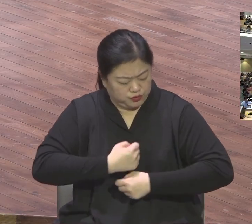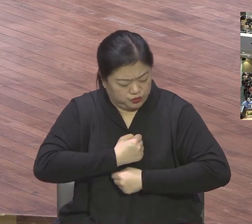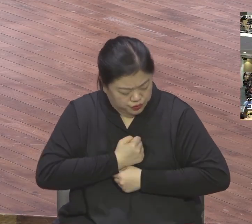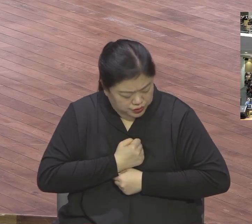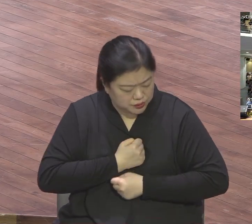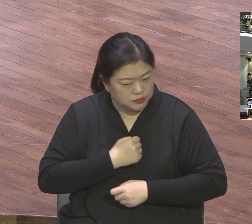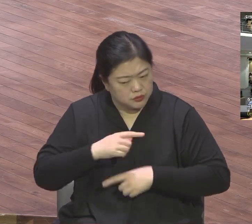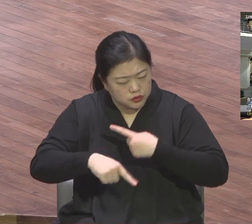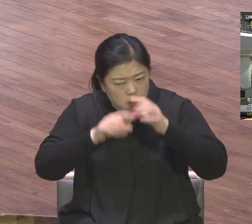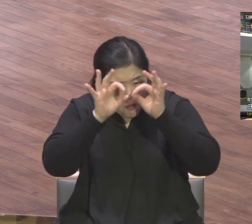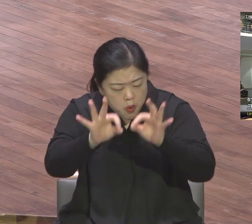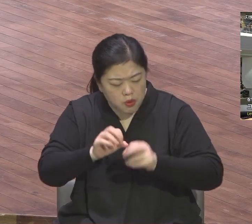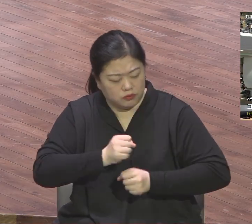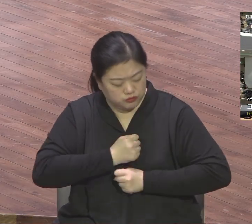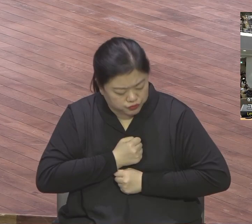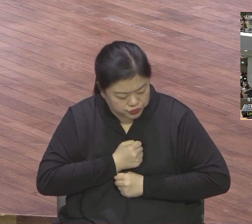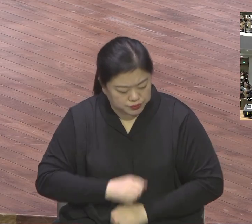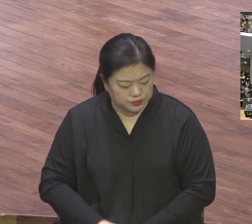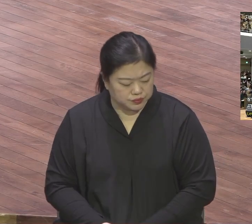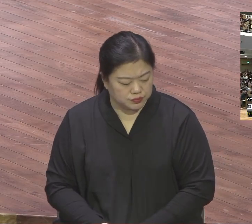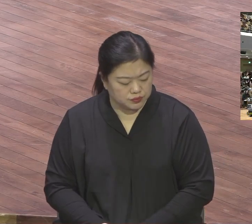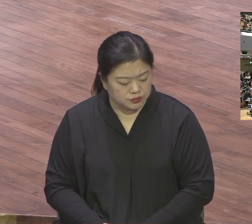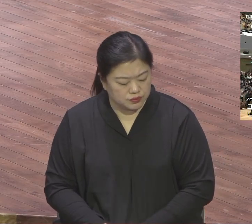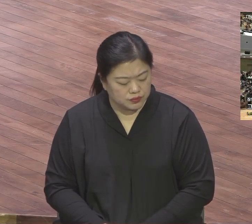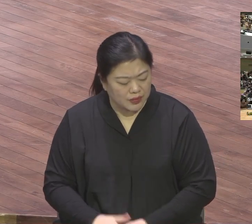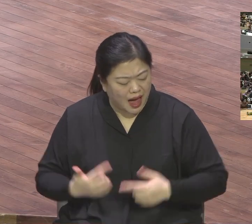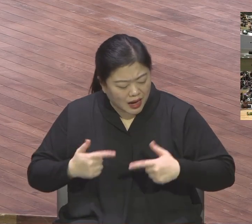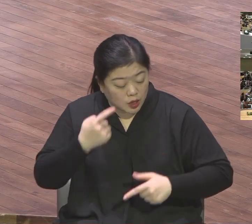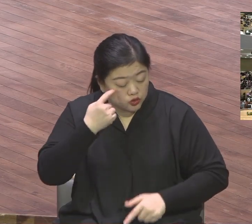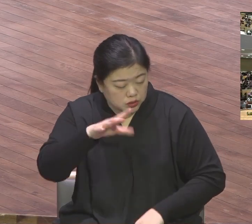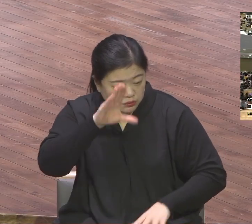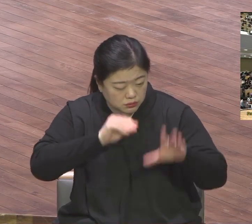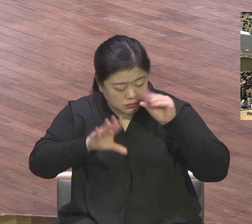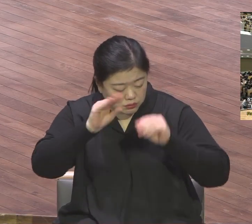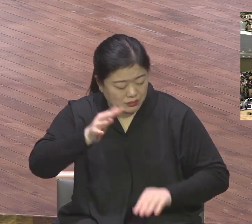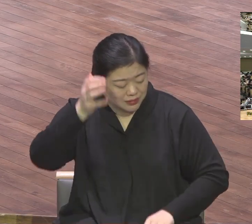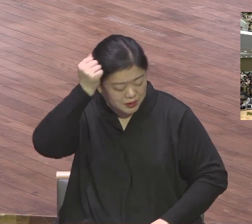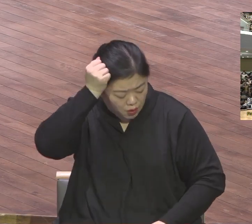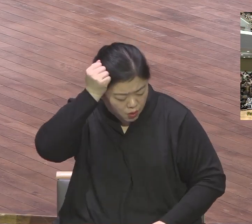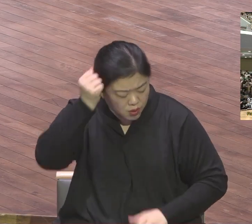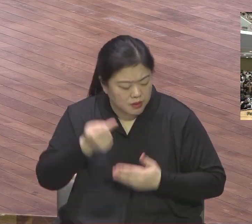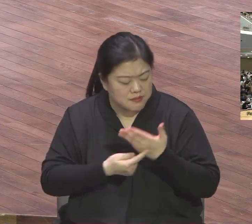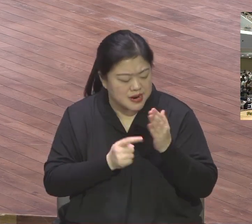기울이라. 그것을 내 눈에서 떠나지 말며 내 마음속에 지키라.